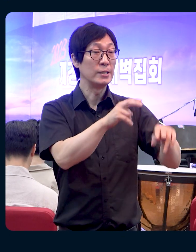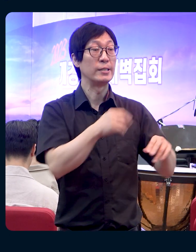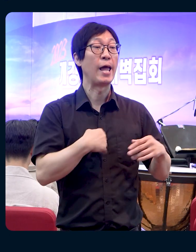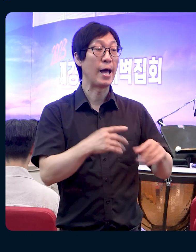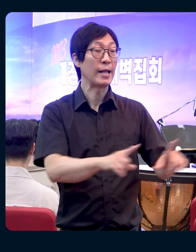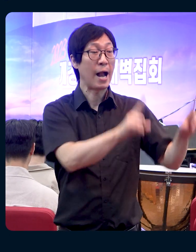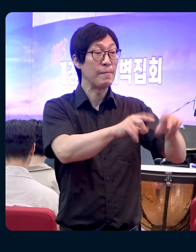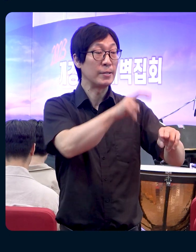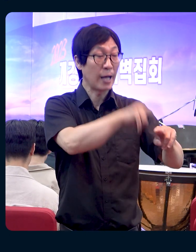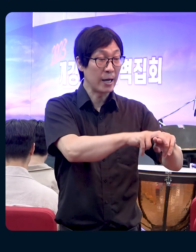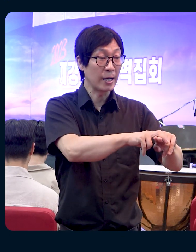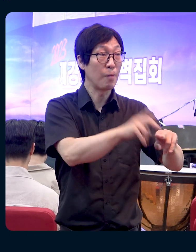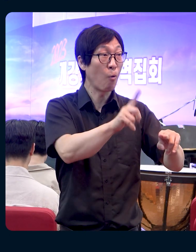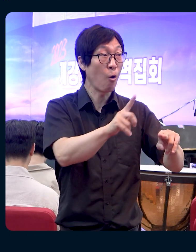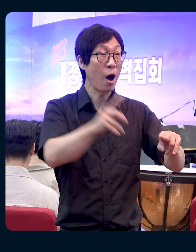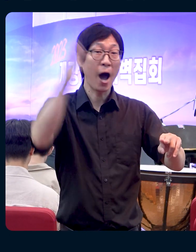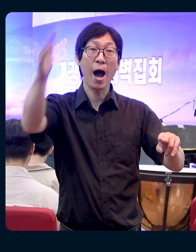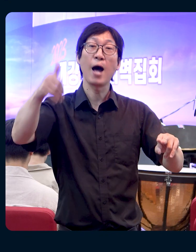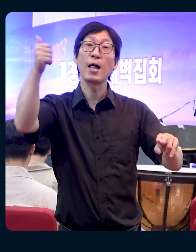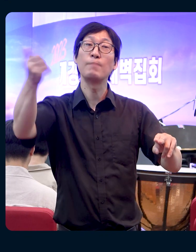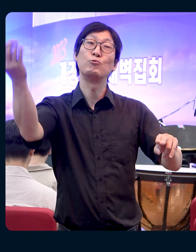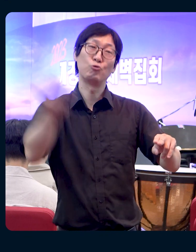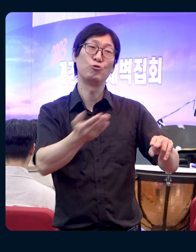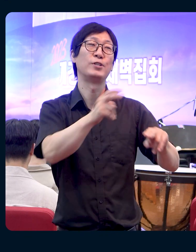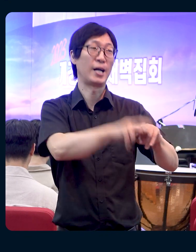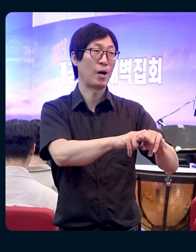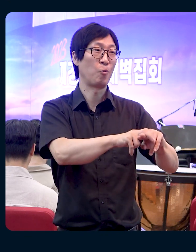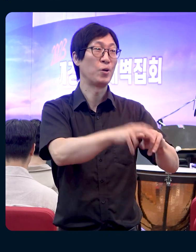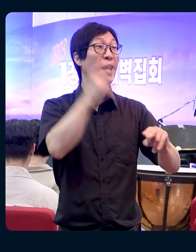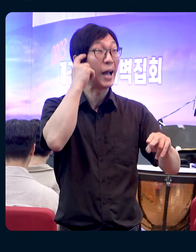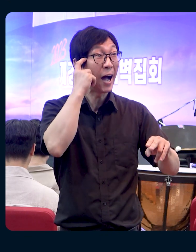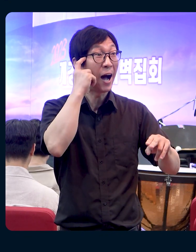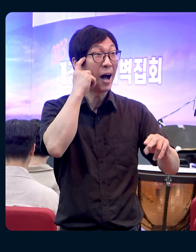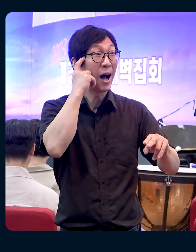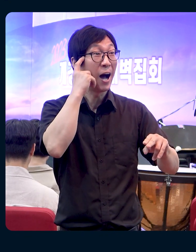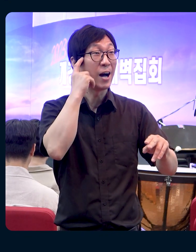그런 자리로 알아서 열심히. 이게 바로